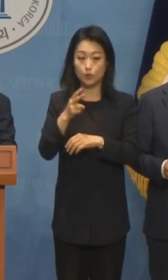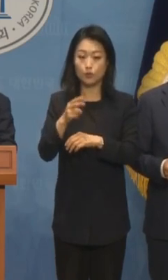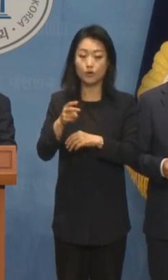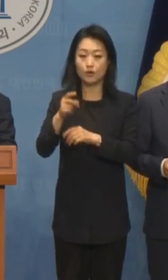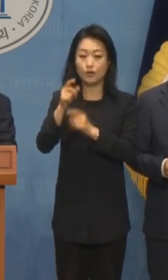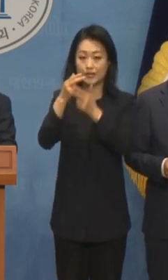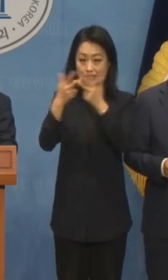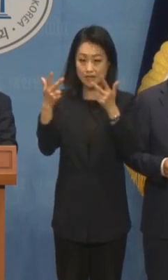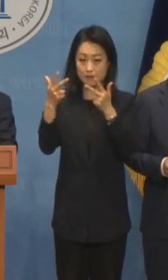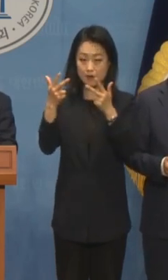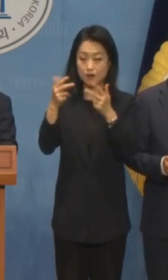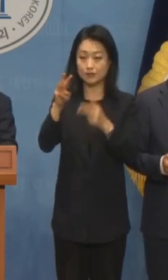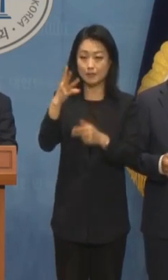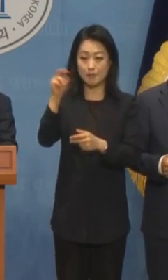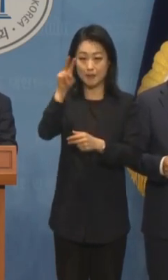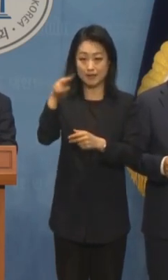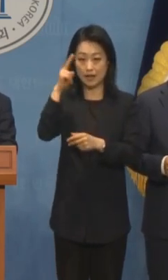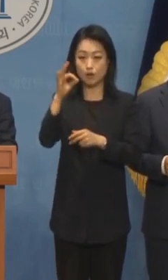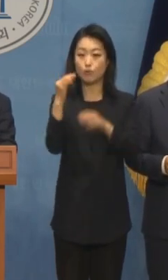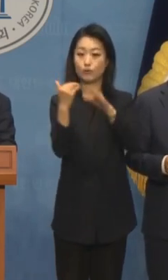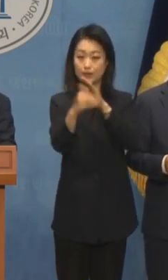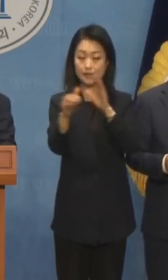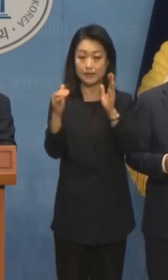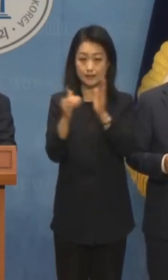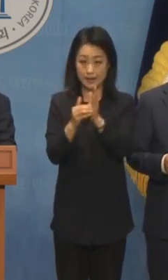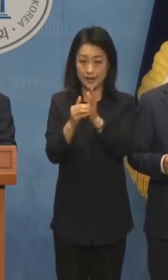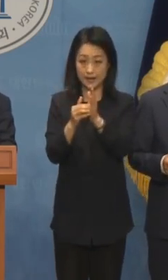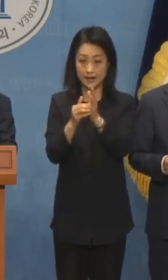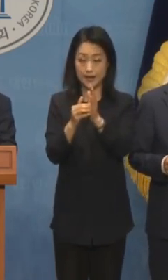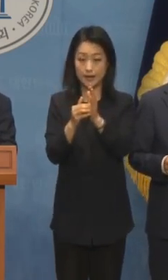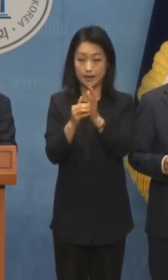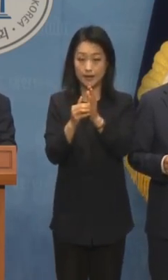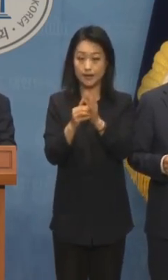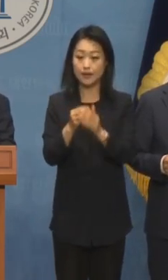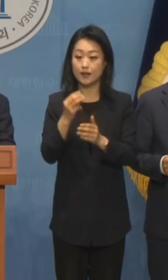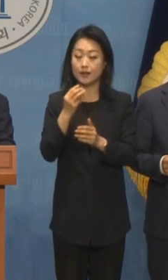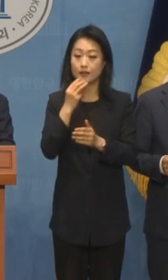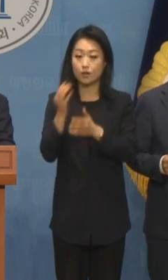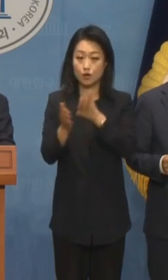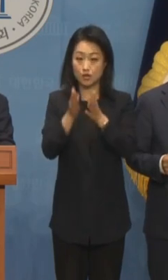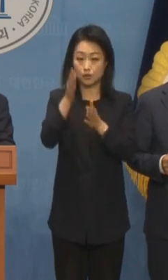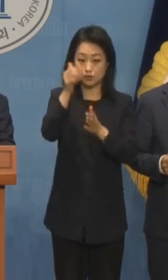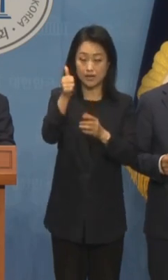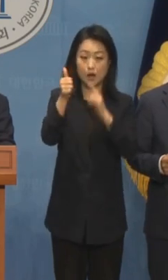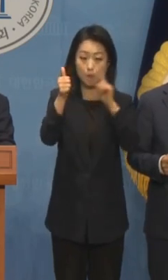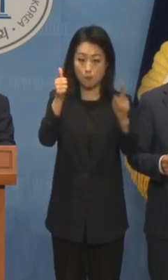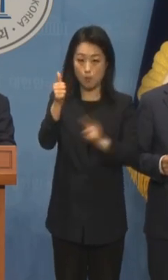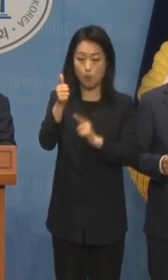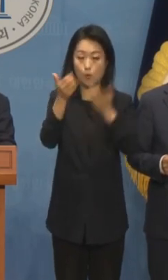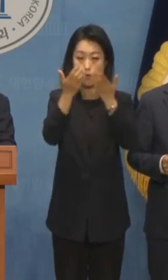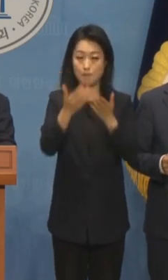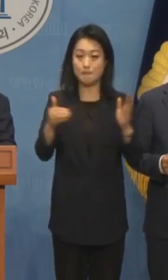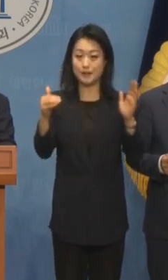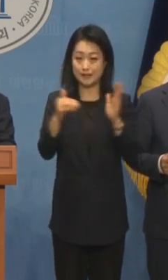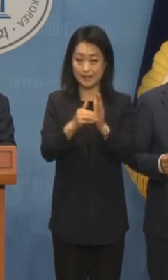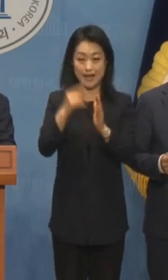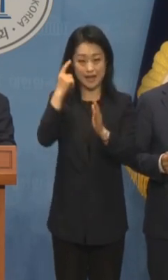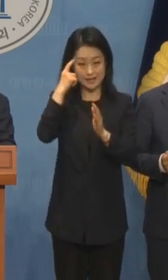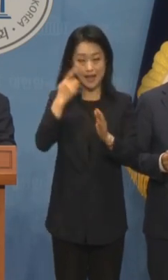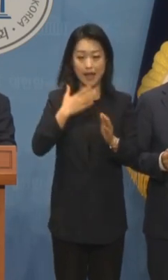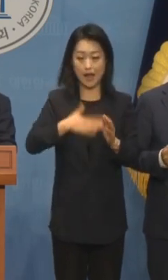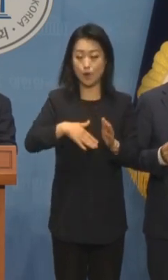이 사실을 이재명 대표 당시 경기도지사가 보고받아 인지하고 있다고 주장하고